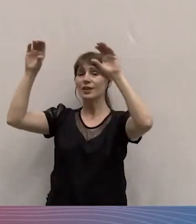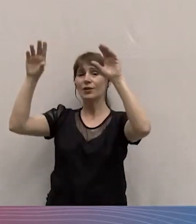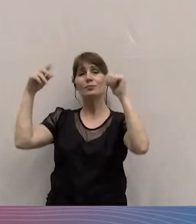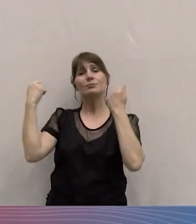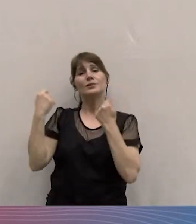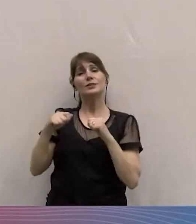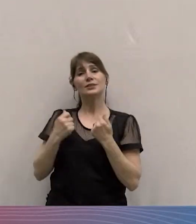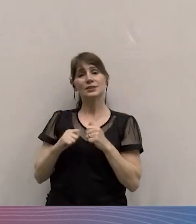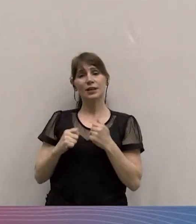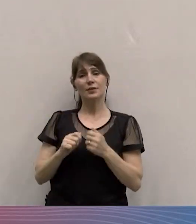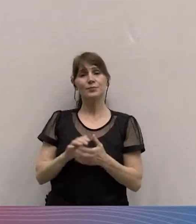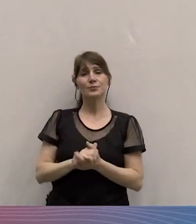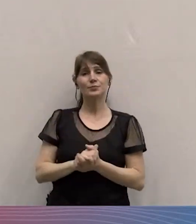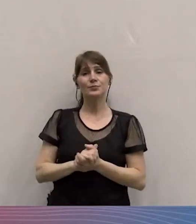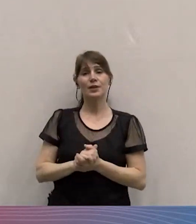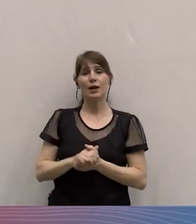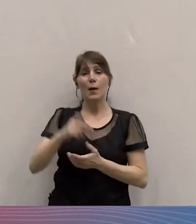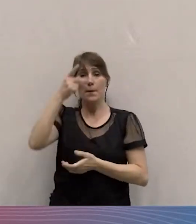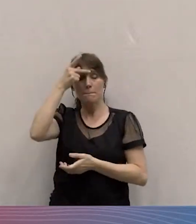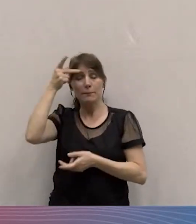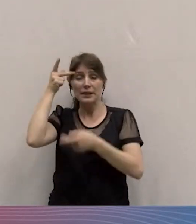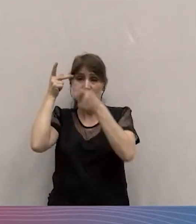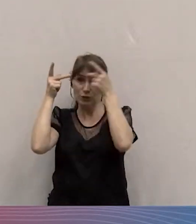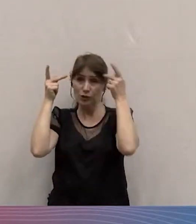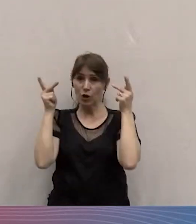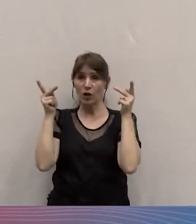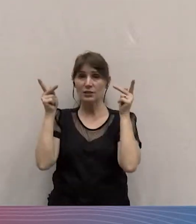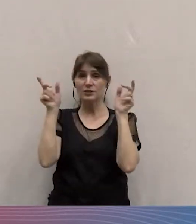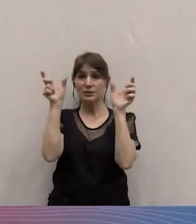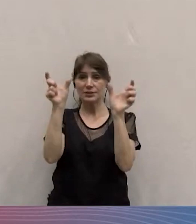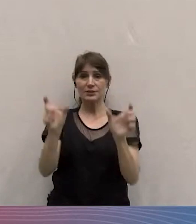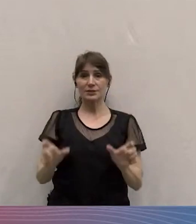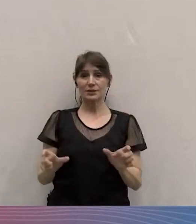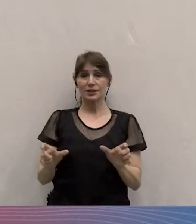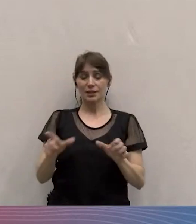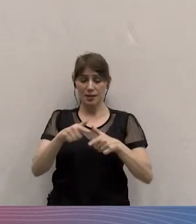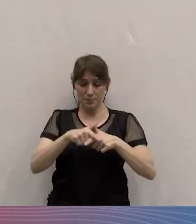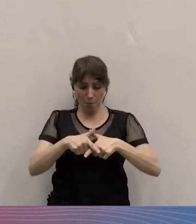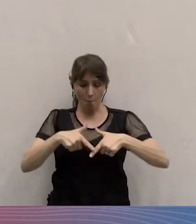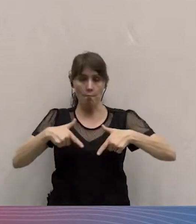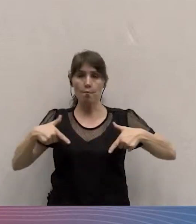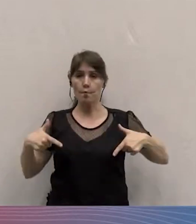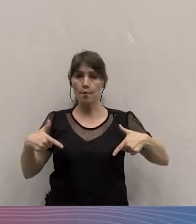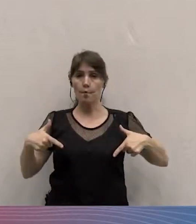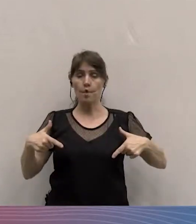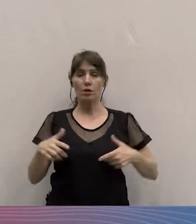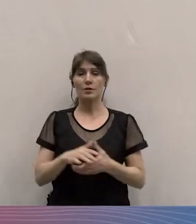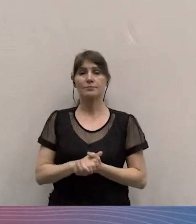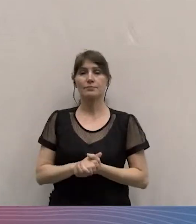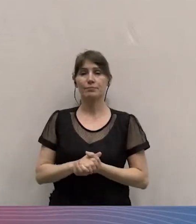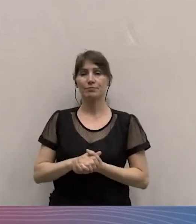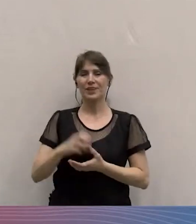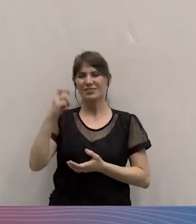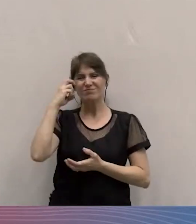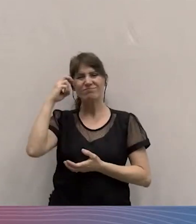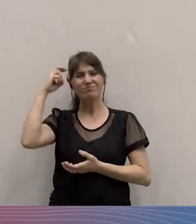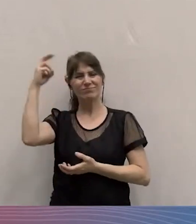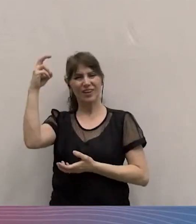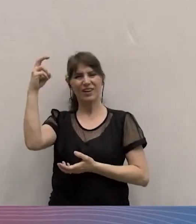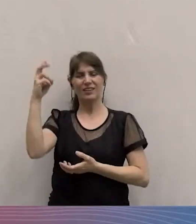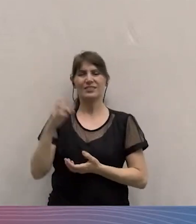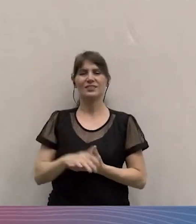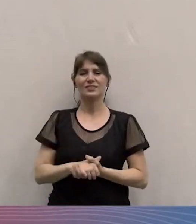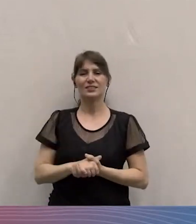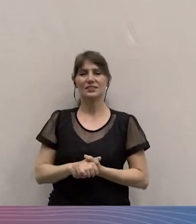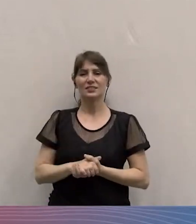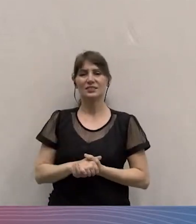ser composto por pessoas que se esvaziam da sua carne, se esvaziam da sua capacidade, se